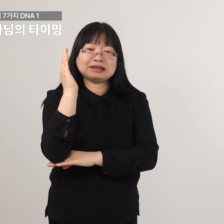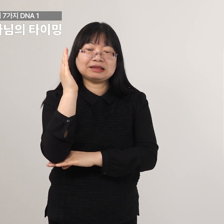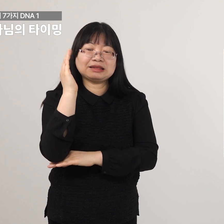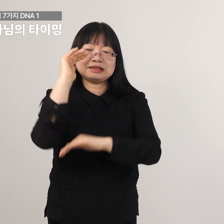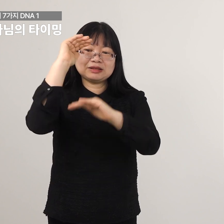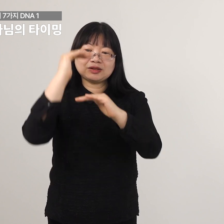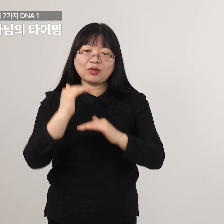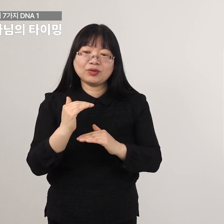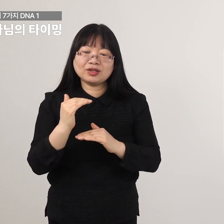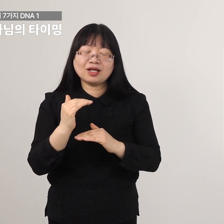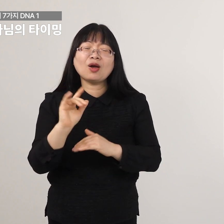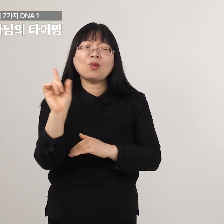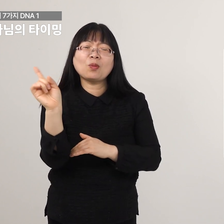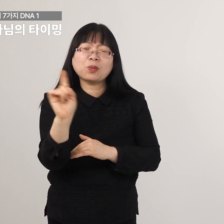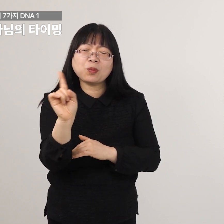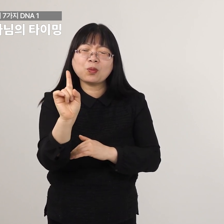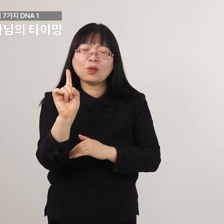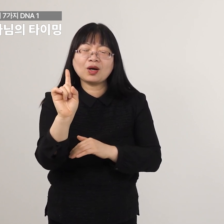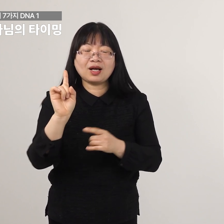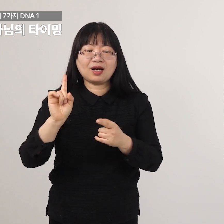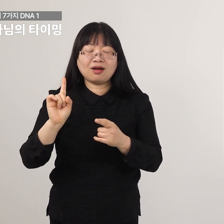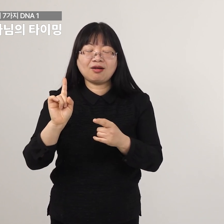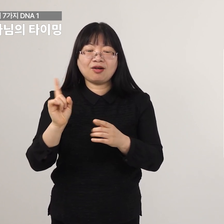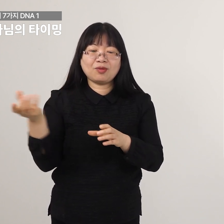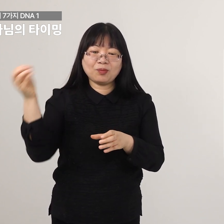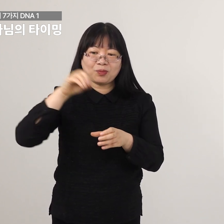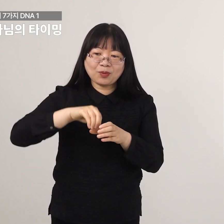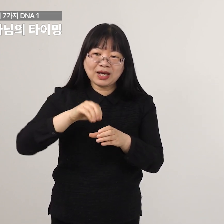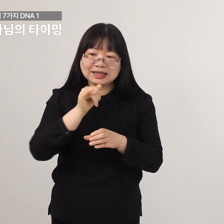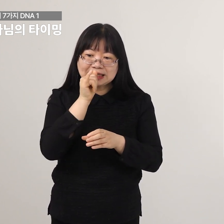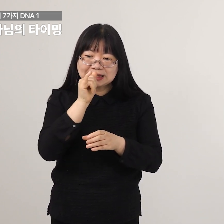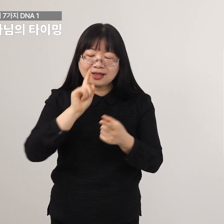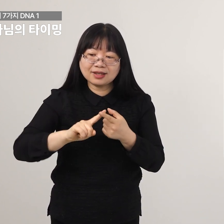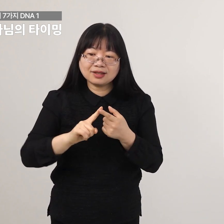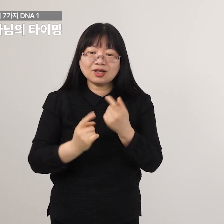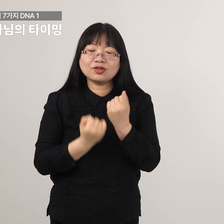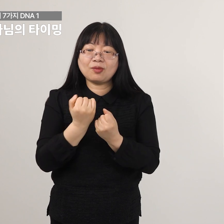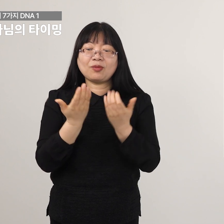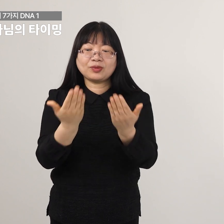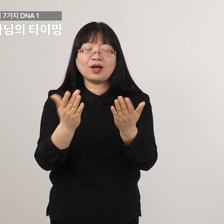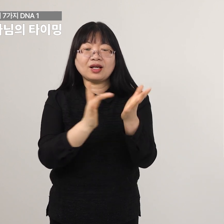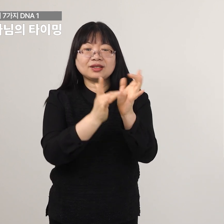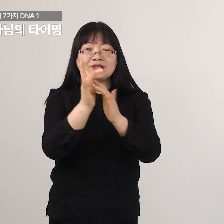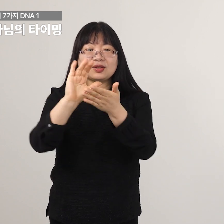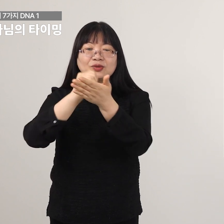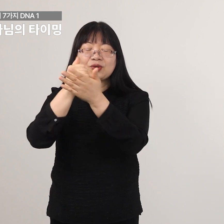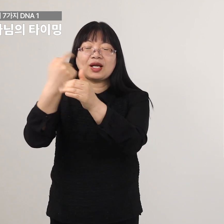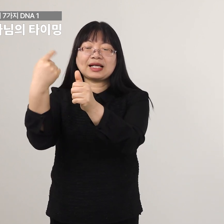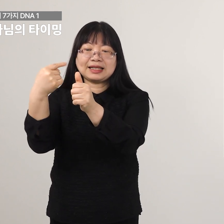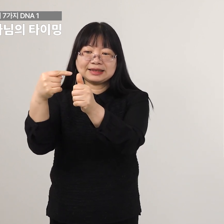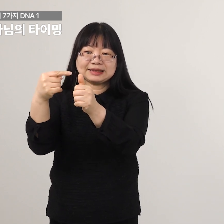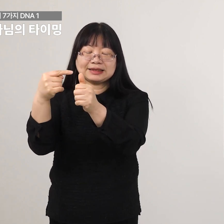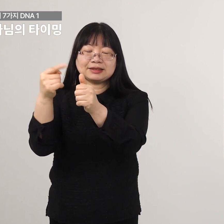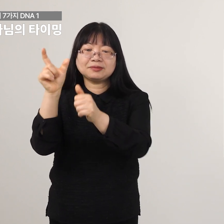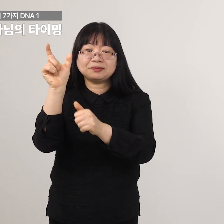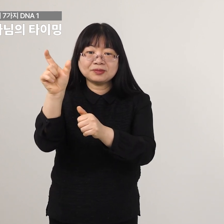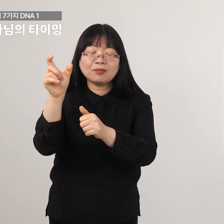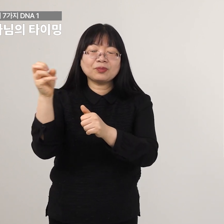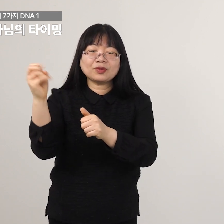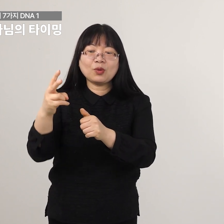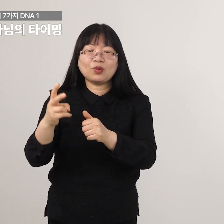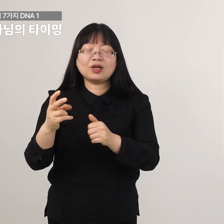얼개가 무엇을 담았는가를 설명한 겁니다. 예수 그리스도의 가르침,